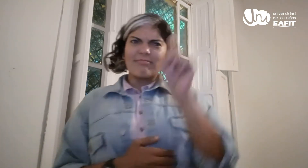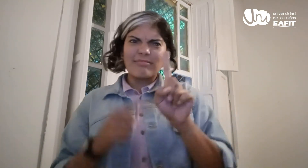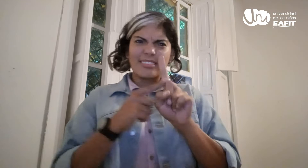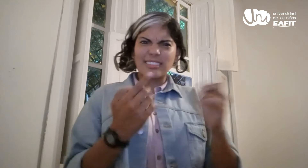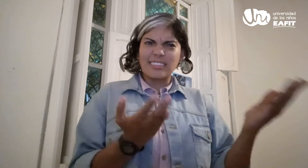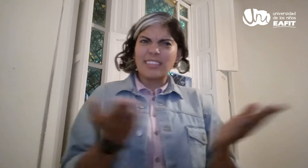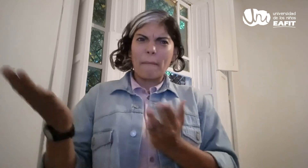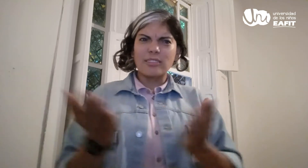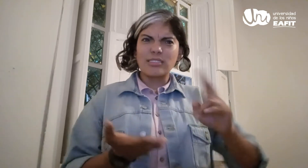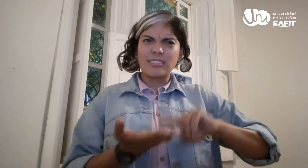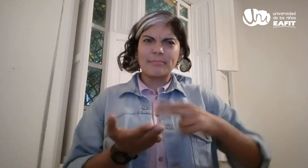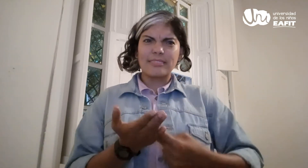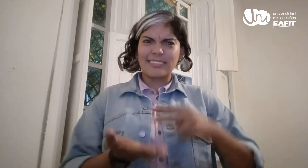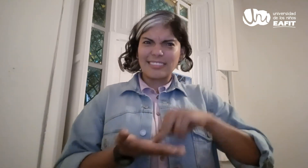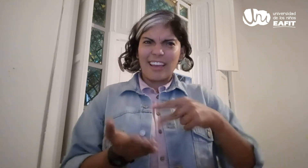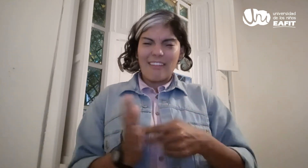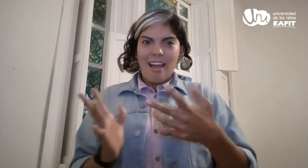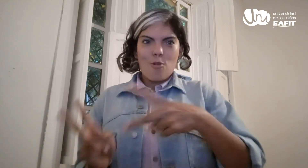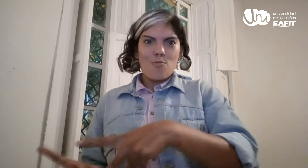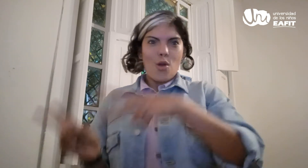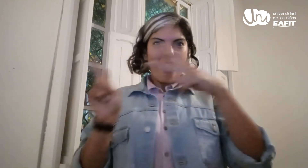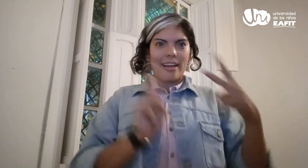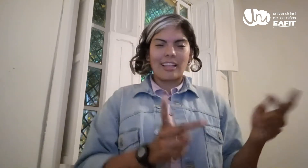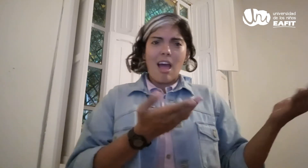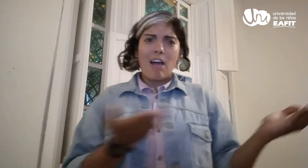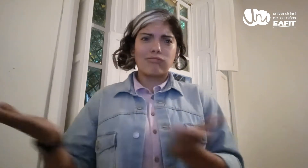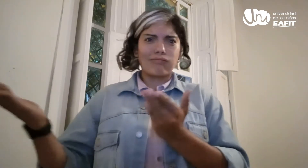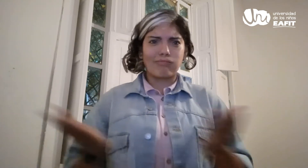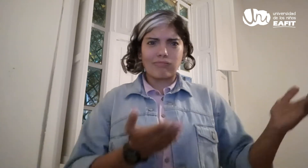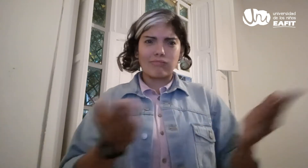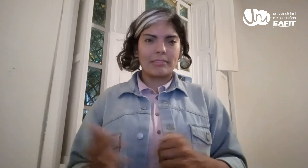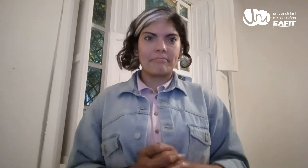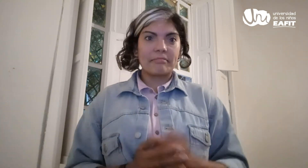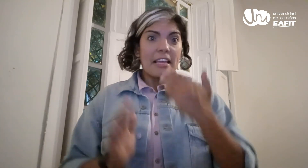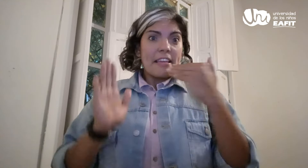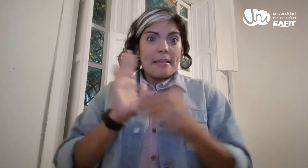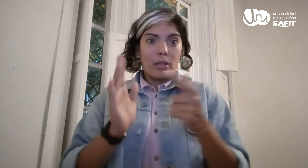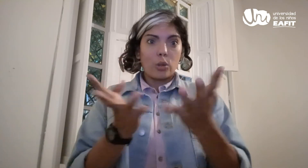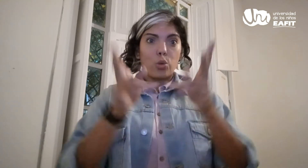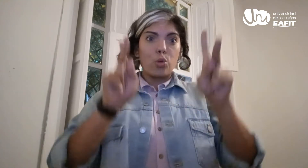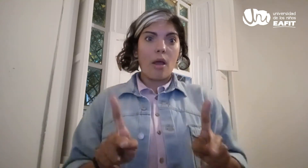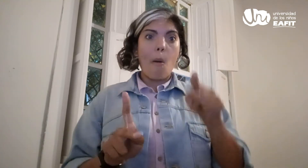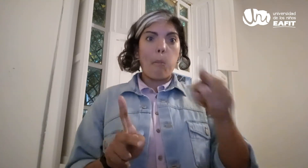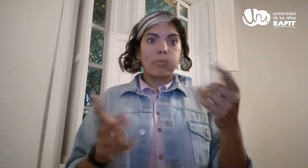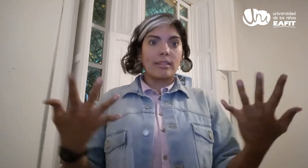un servicio que se constituye como un puente comunicativo. Por ejemplo, si en el aula de